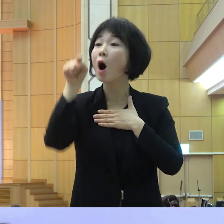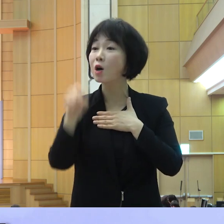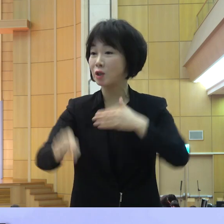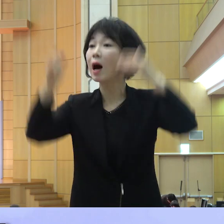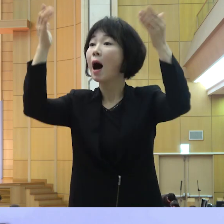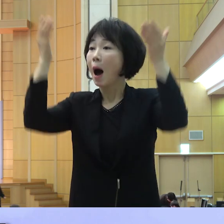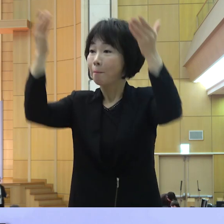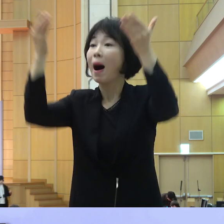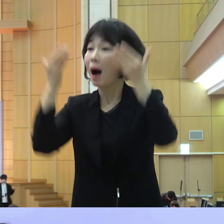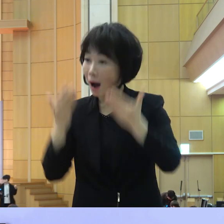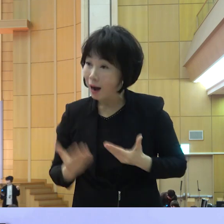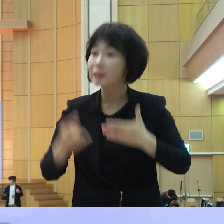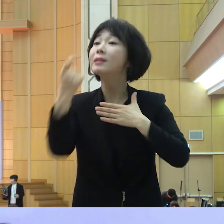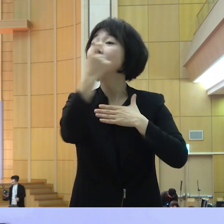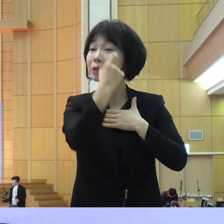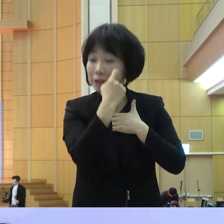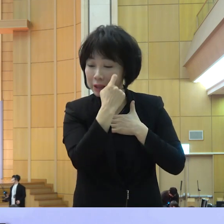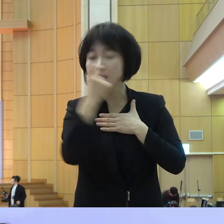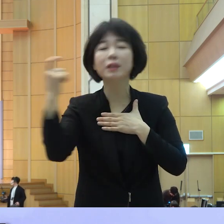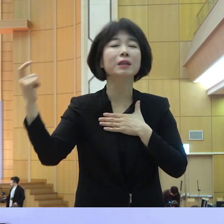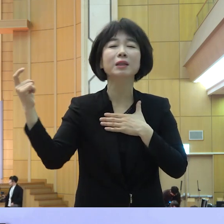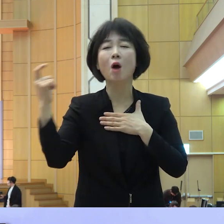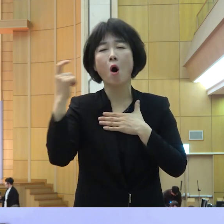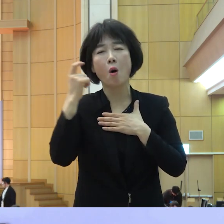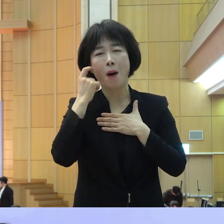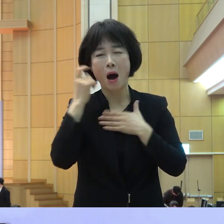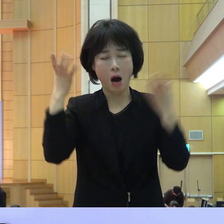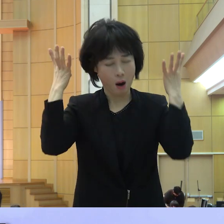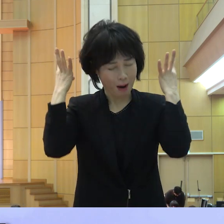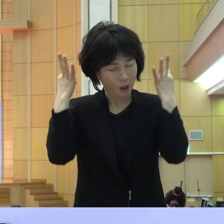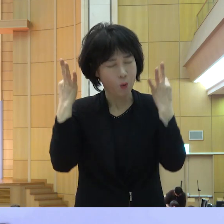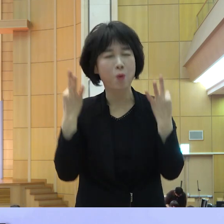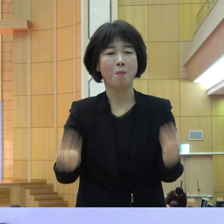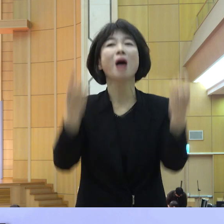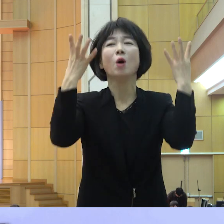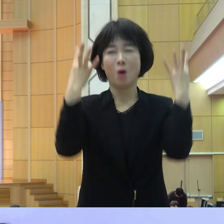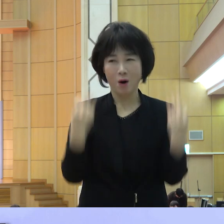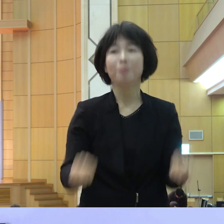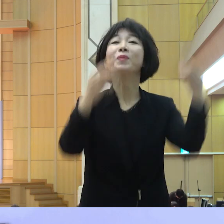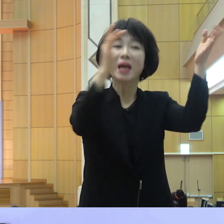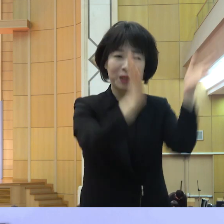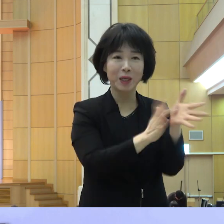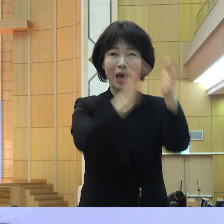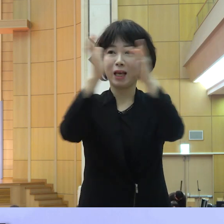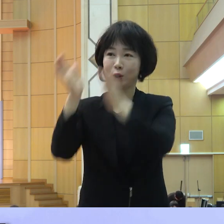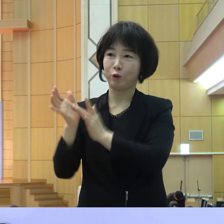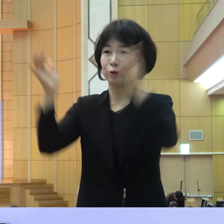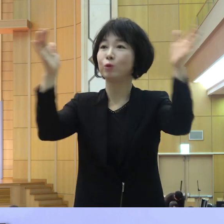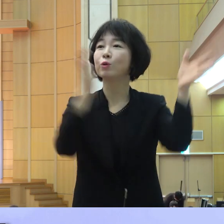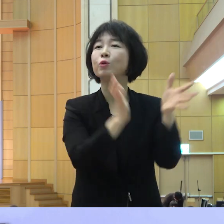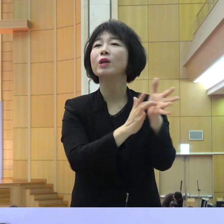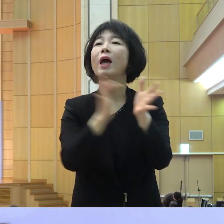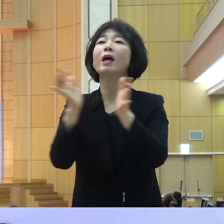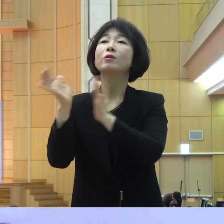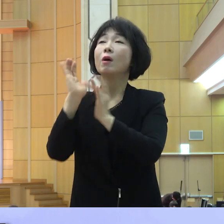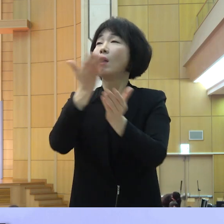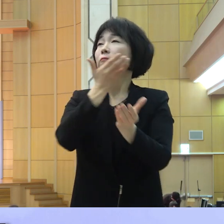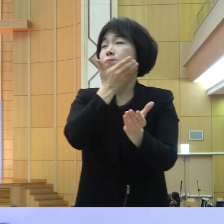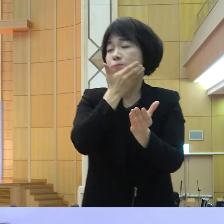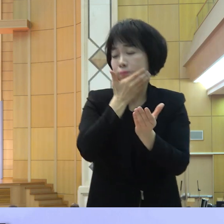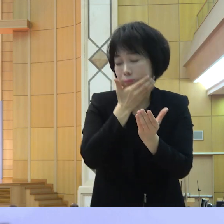믿는 것은 받은 증거만 보다. 예수